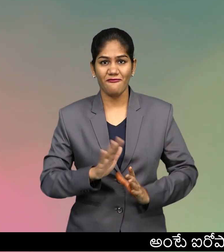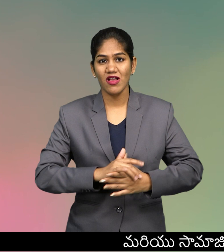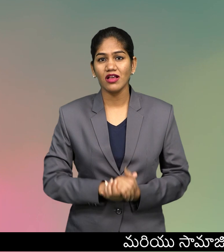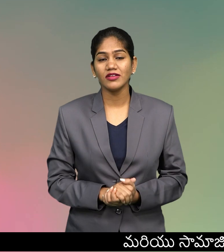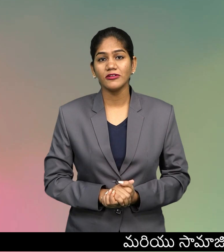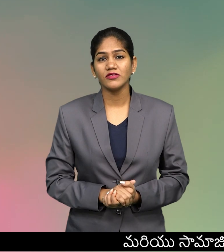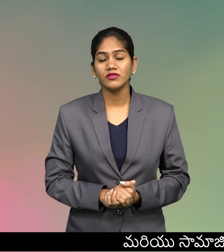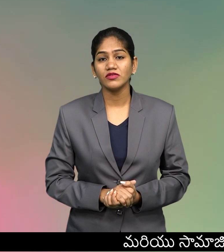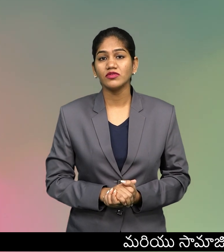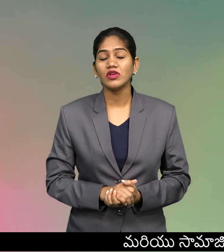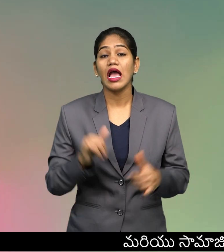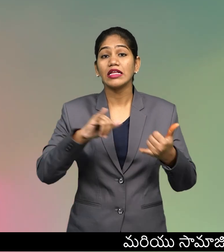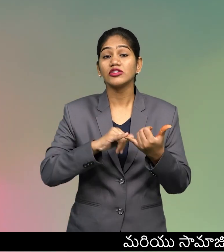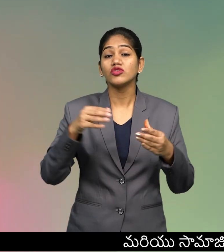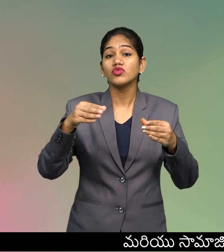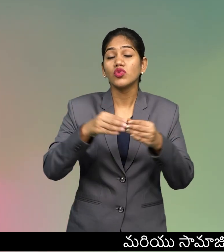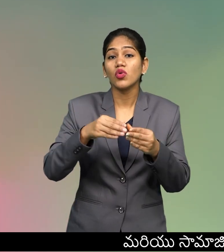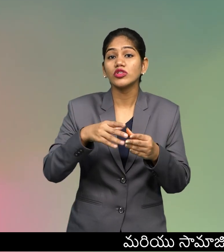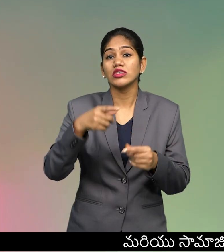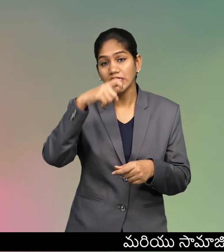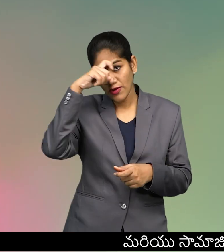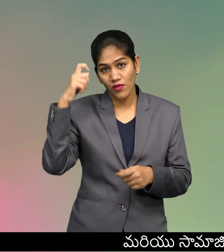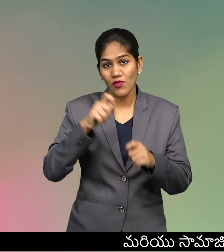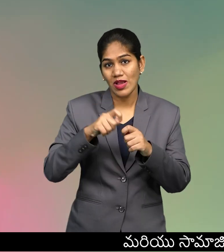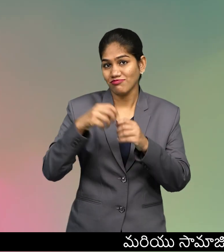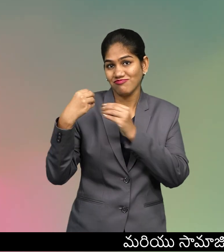మరియు సామాజిక స్థానం పూజారులకు లేదు.